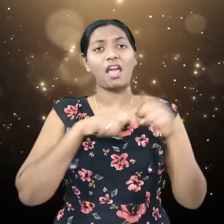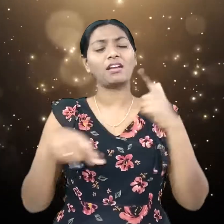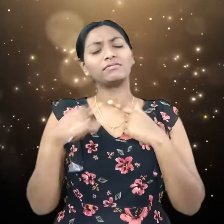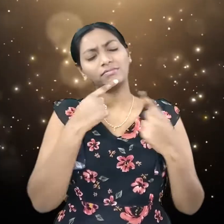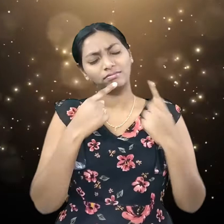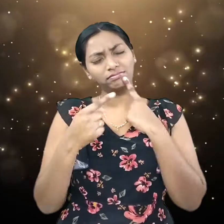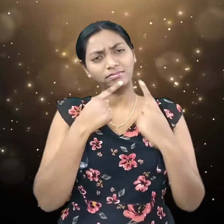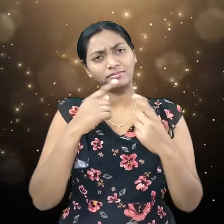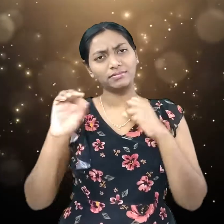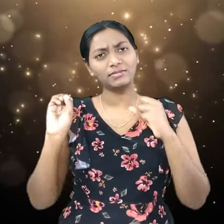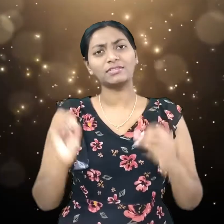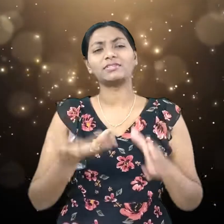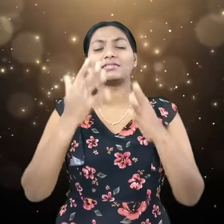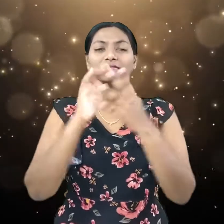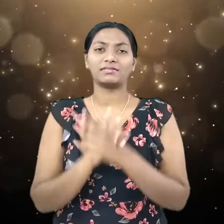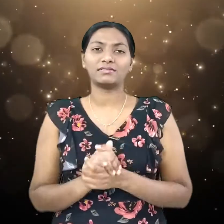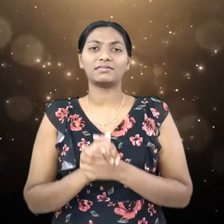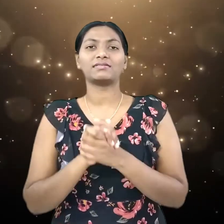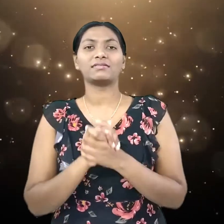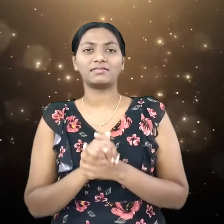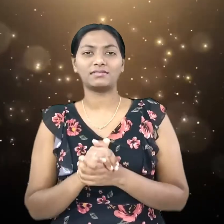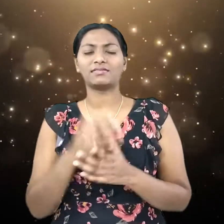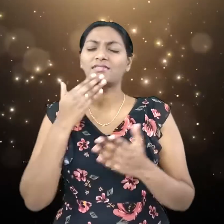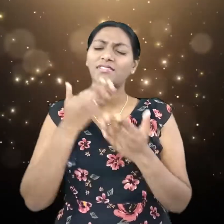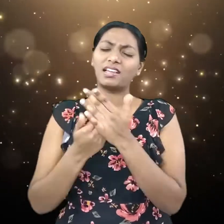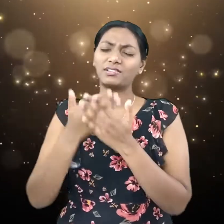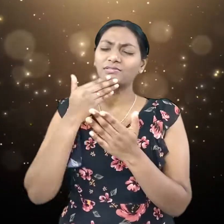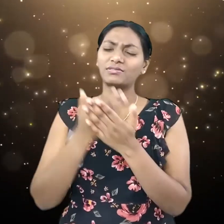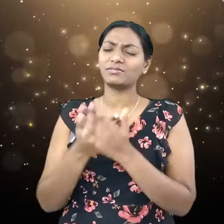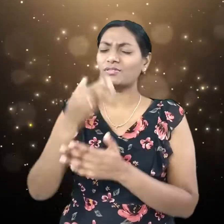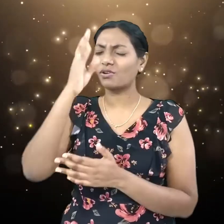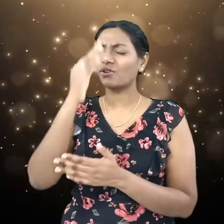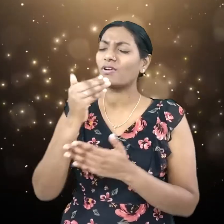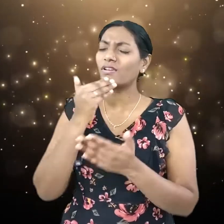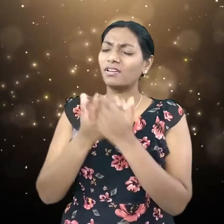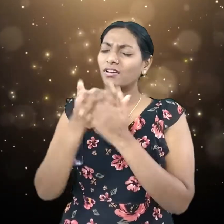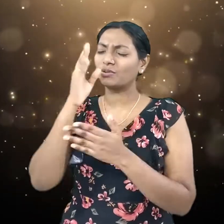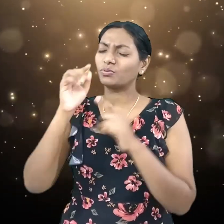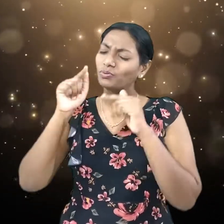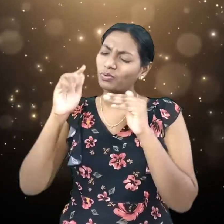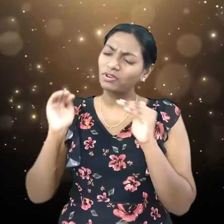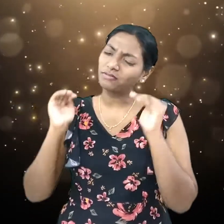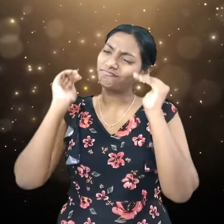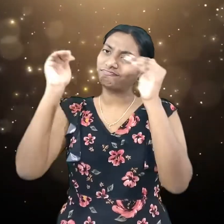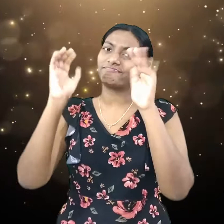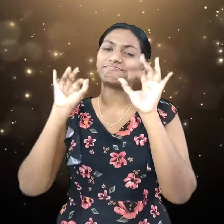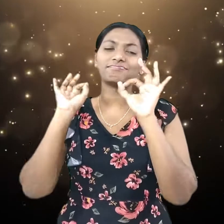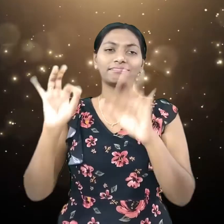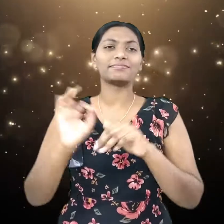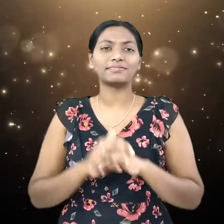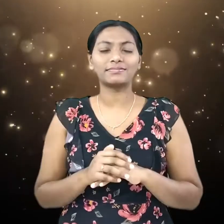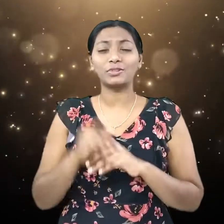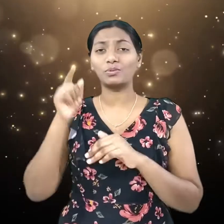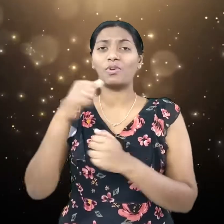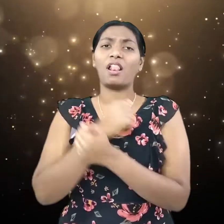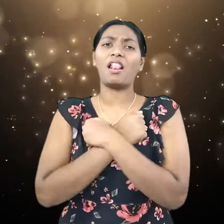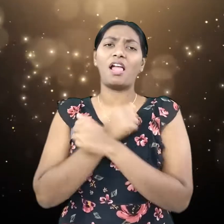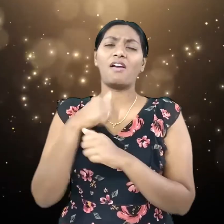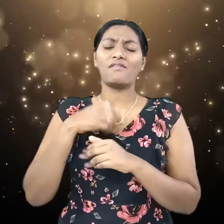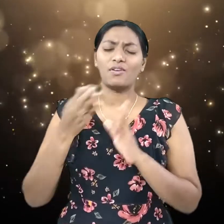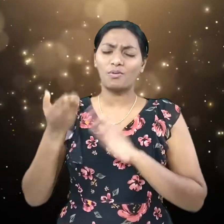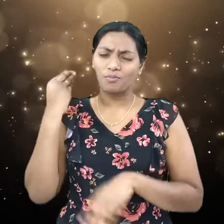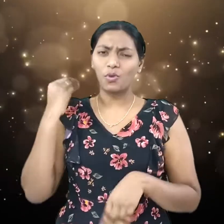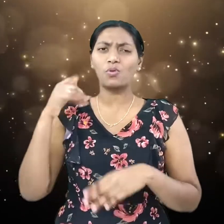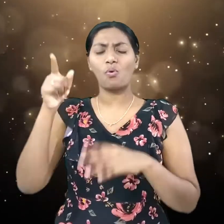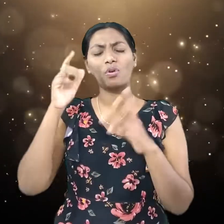ई अलकबार की इलाका बाज जहों त्रकामा। ओ धन्यवाद है बेटा परमेश्वर, आप महान परमेश्वर हो, आप प्रेमी